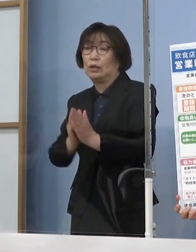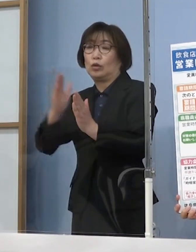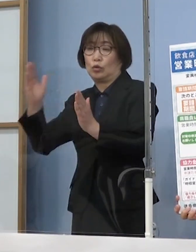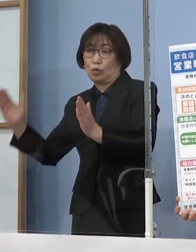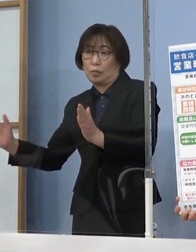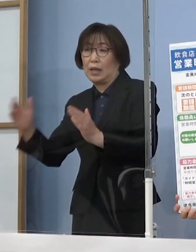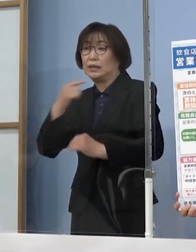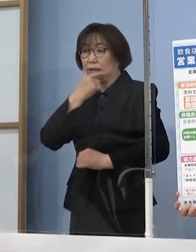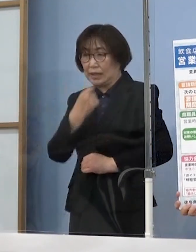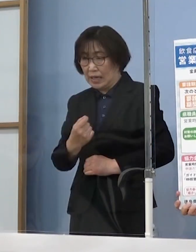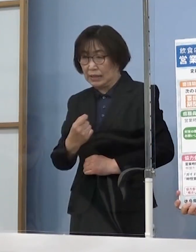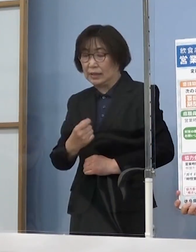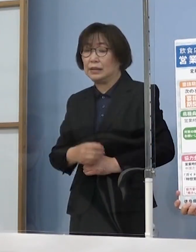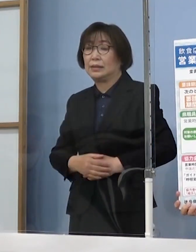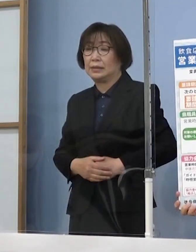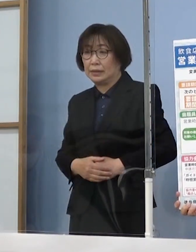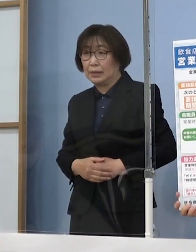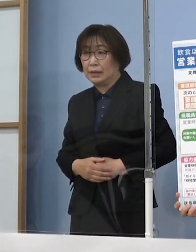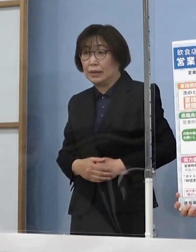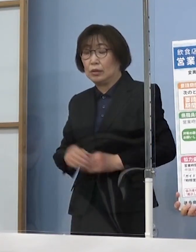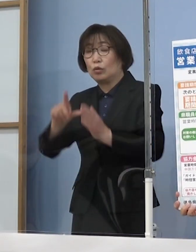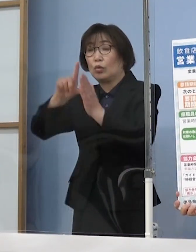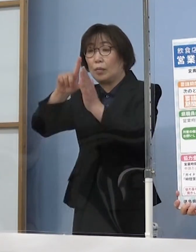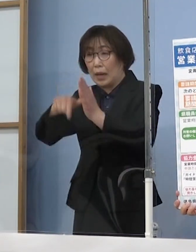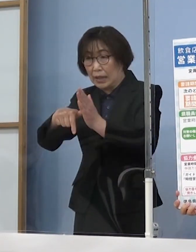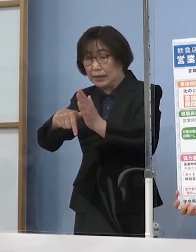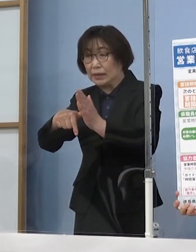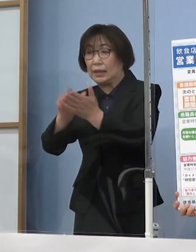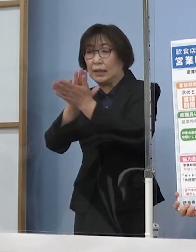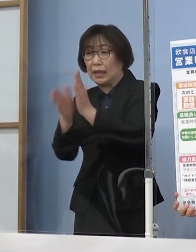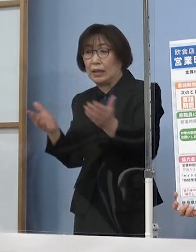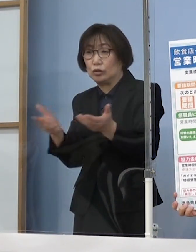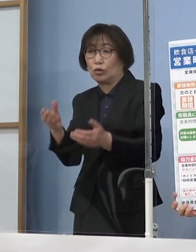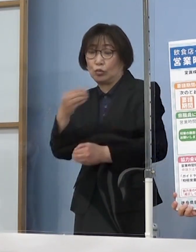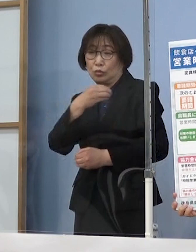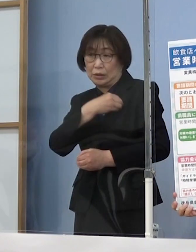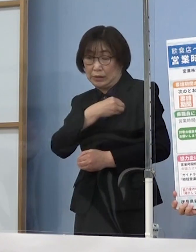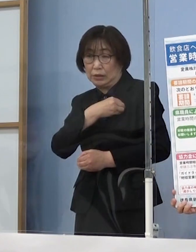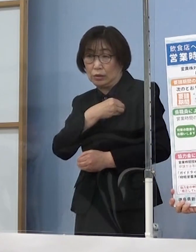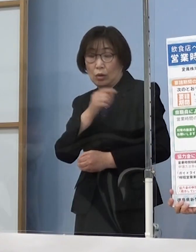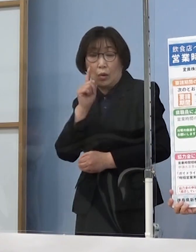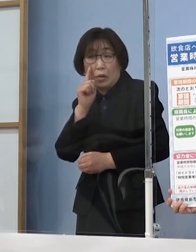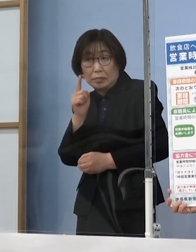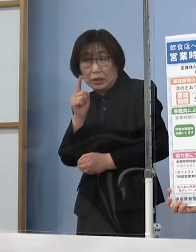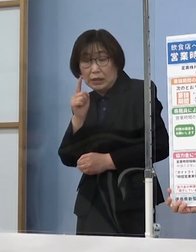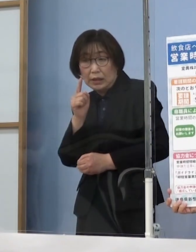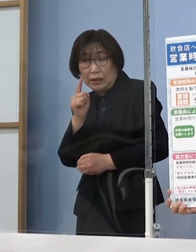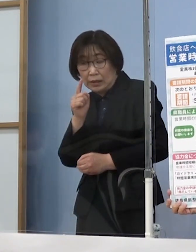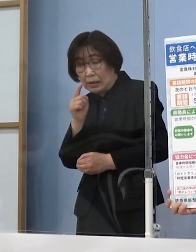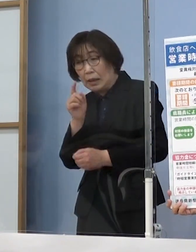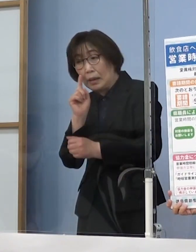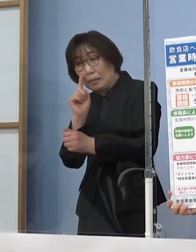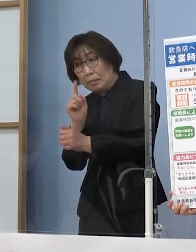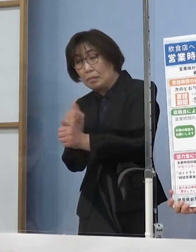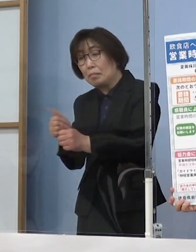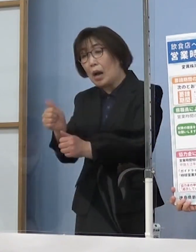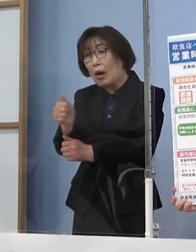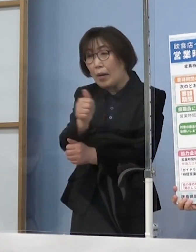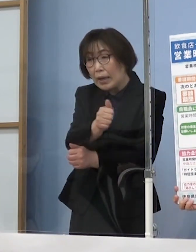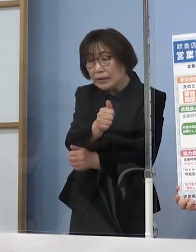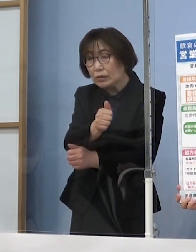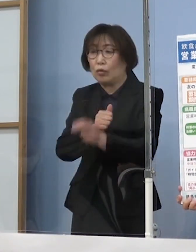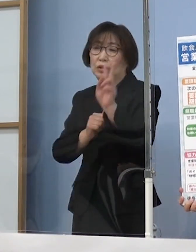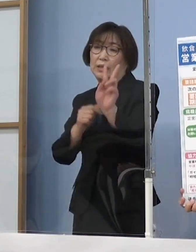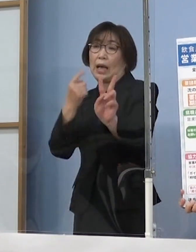であります。そしてその場合について県職員によっての見回り2巡目をさせていただきますので、こ